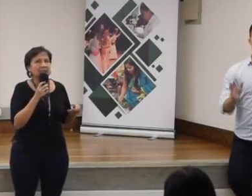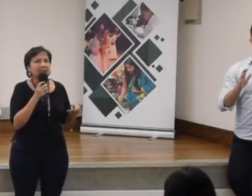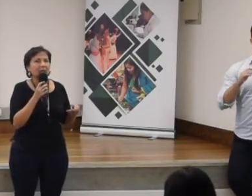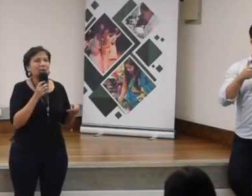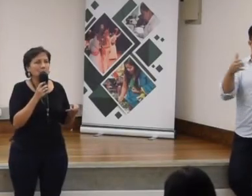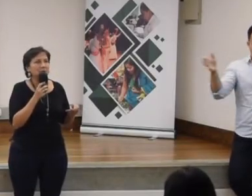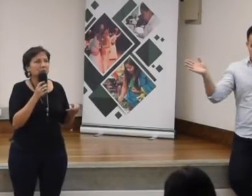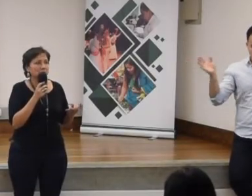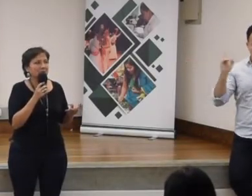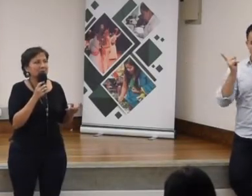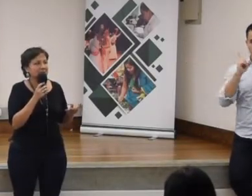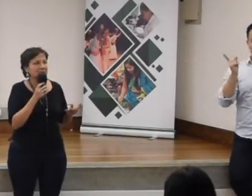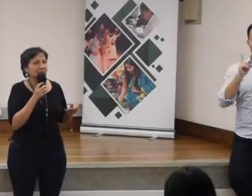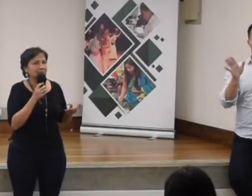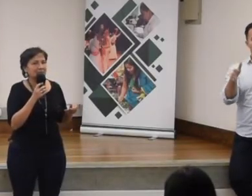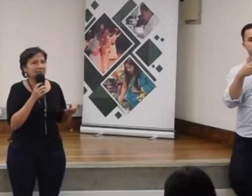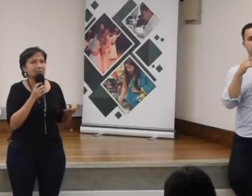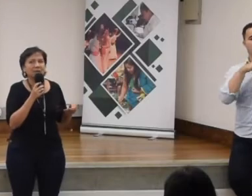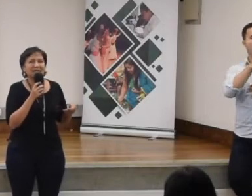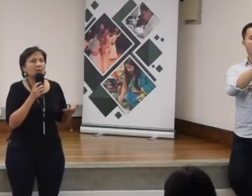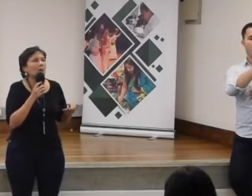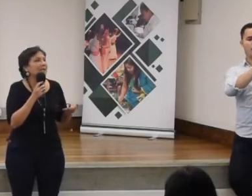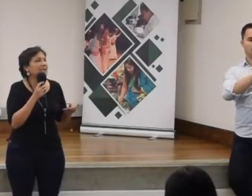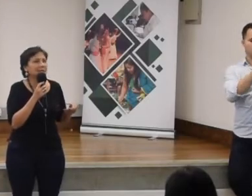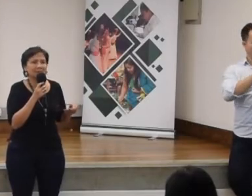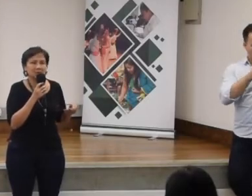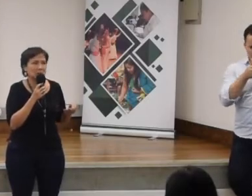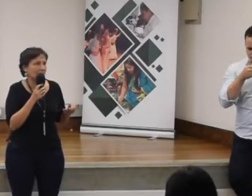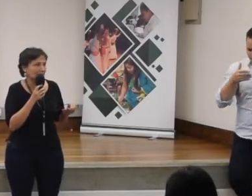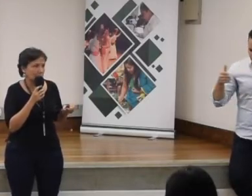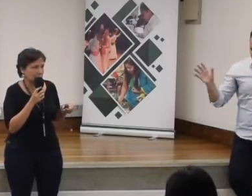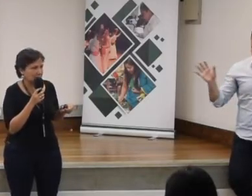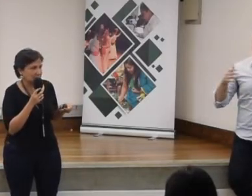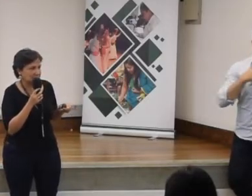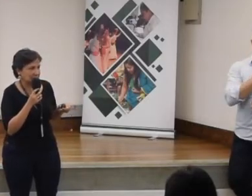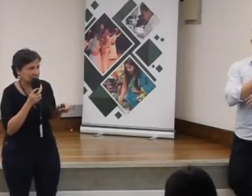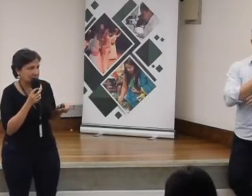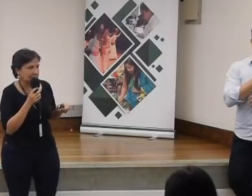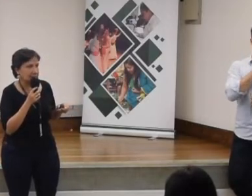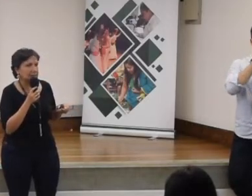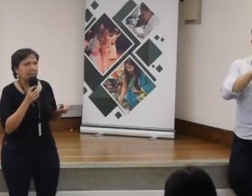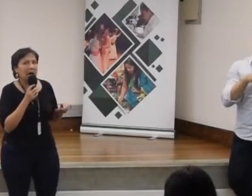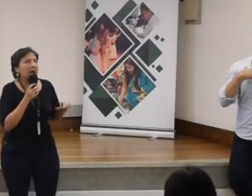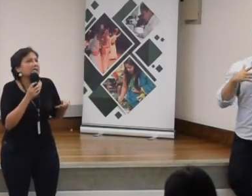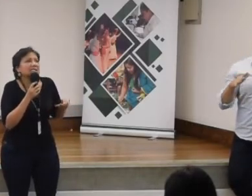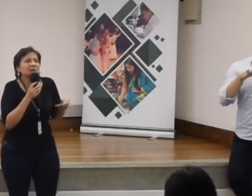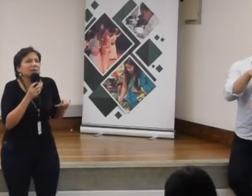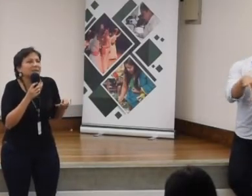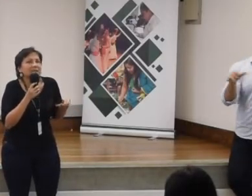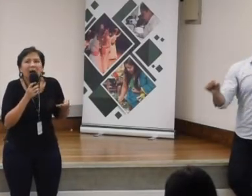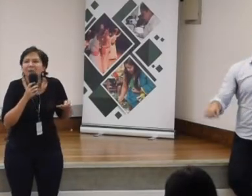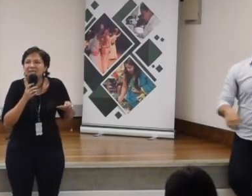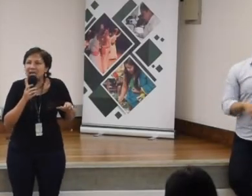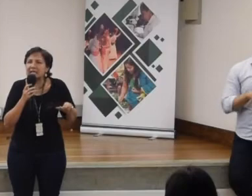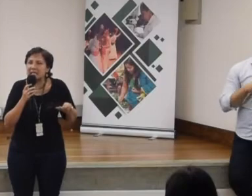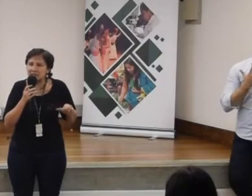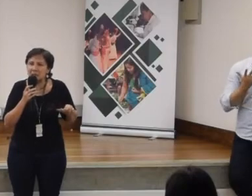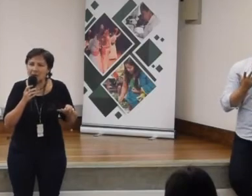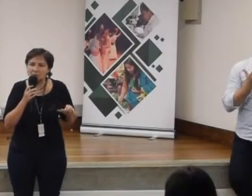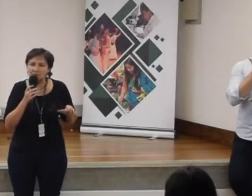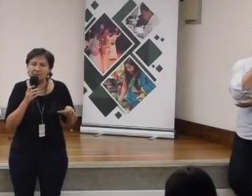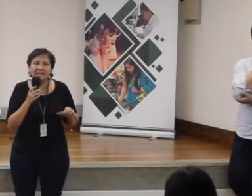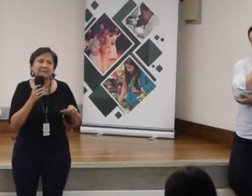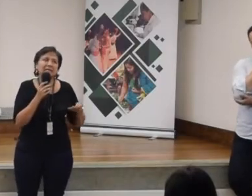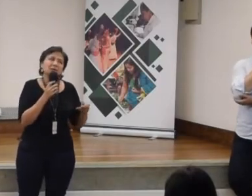mensuales, el último viernes de cada mes, y puede ir cualquier persona de la universidad, ¿sí? Simplemente a mirar en